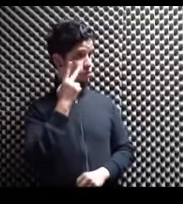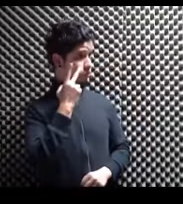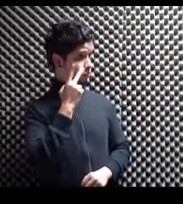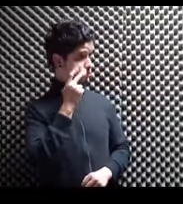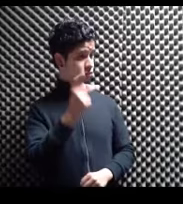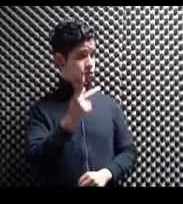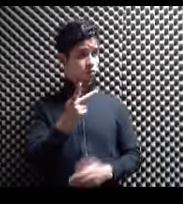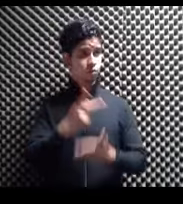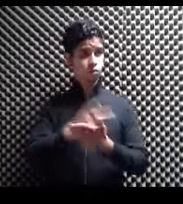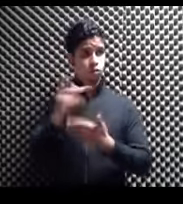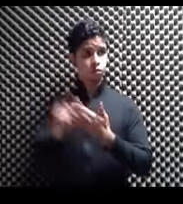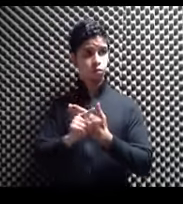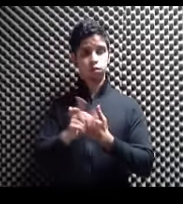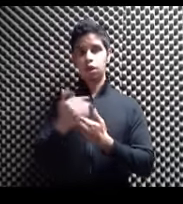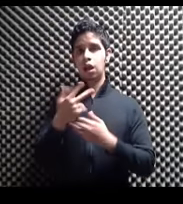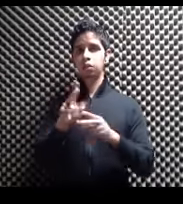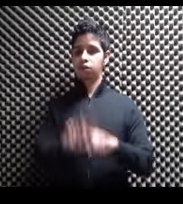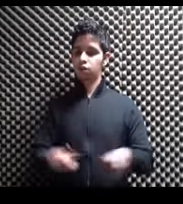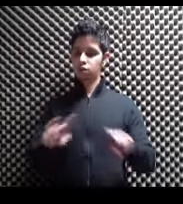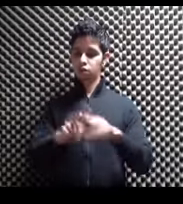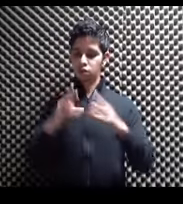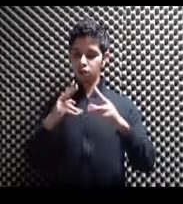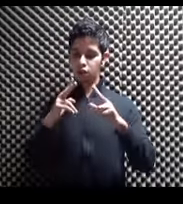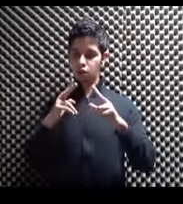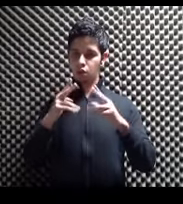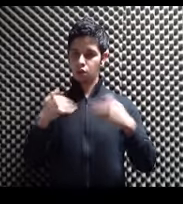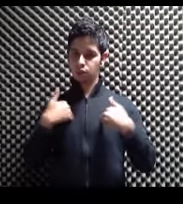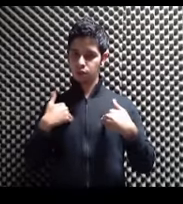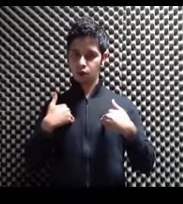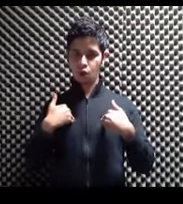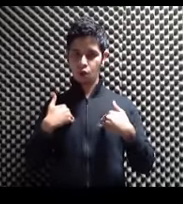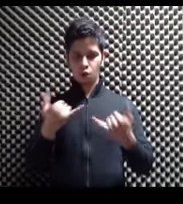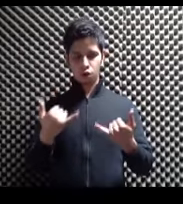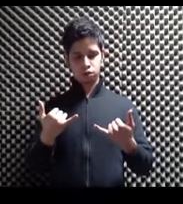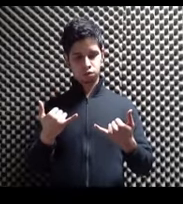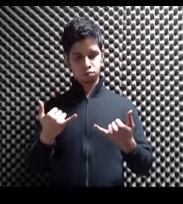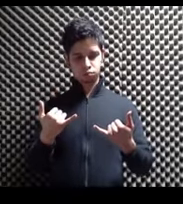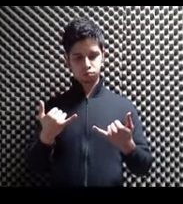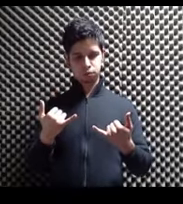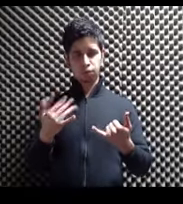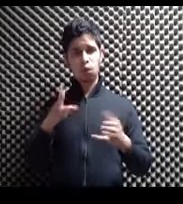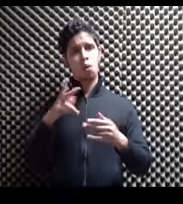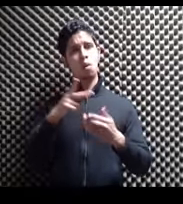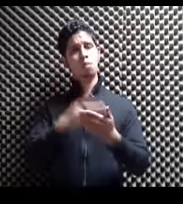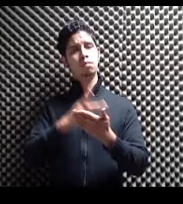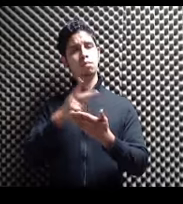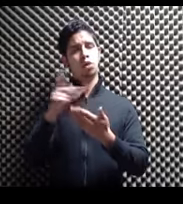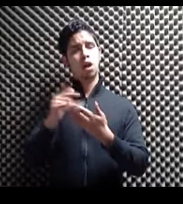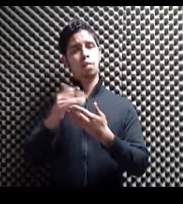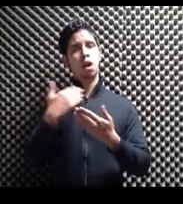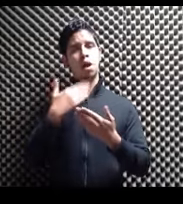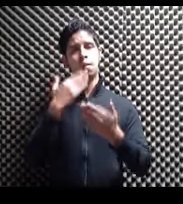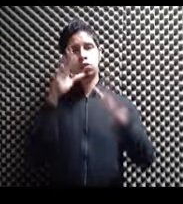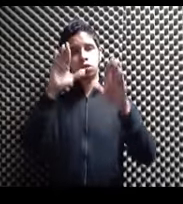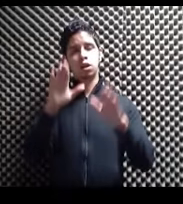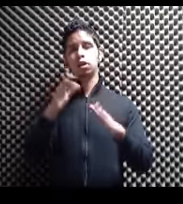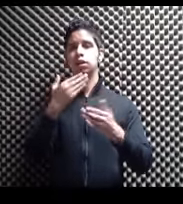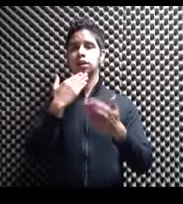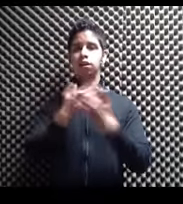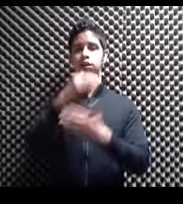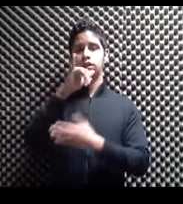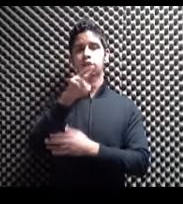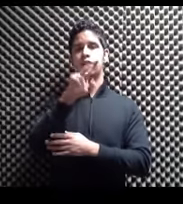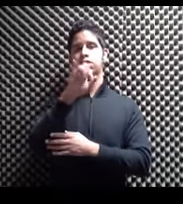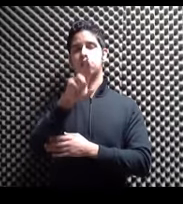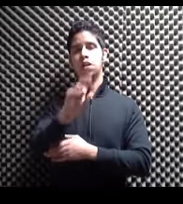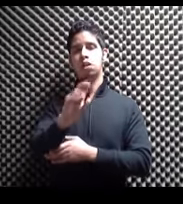animales, ¿verdad? No, esto ha sido, esto ha sido un programa divino. Gracias, Javier Ortiz, por estar aquí